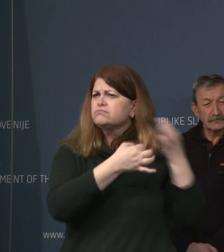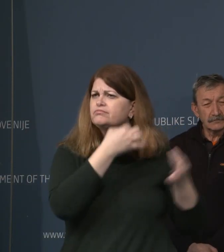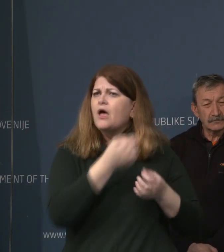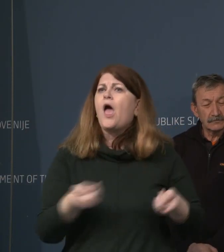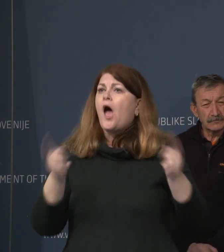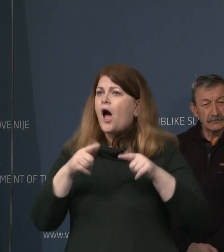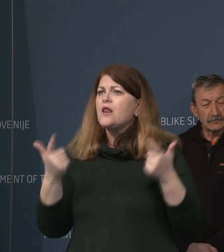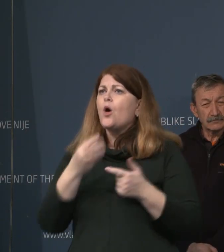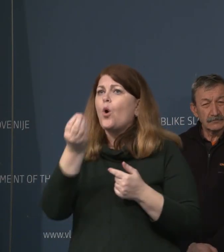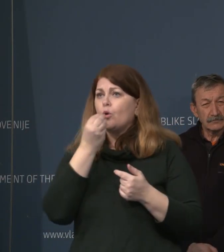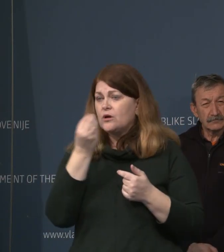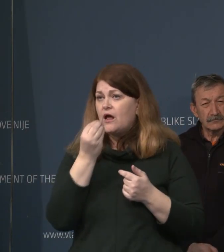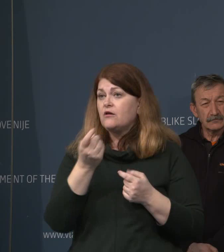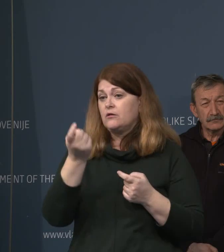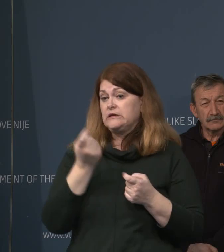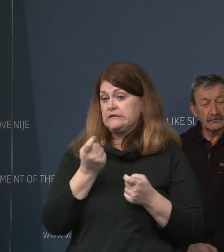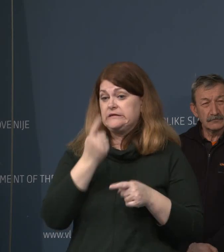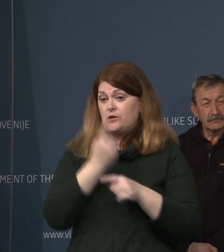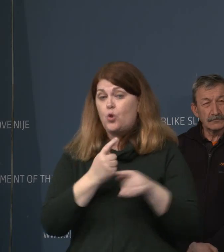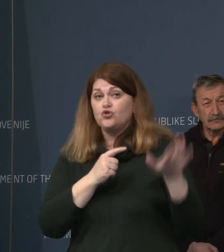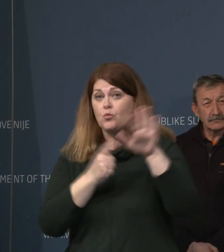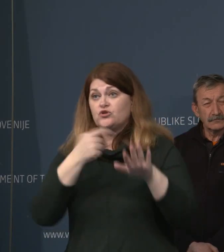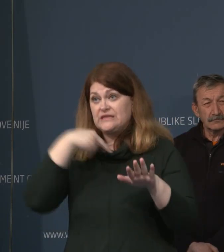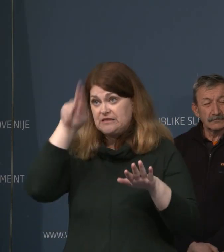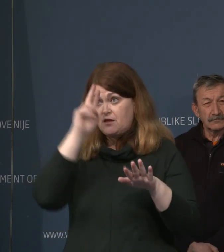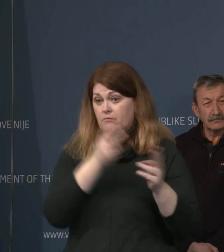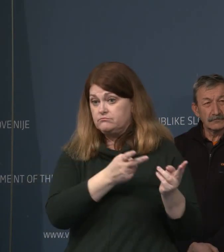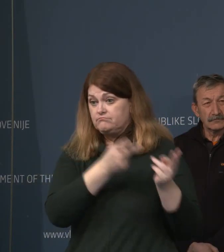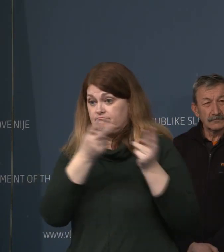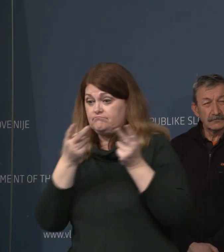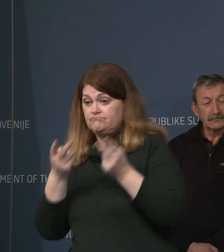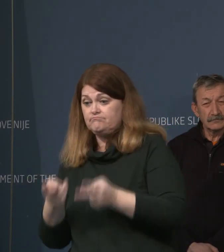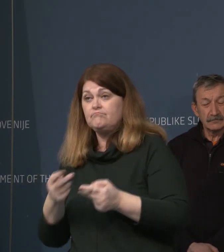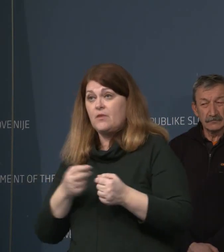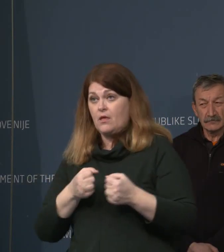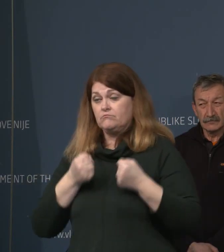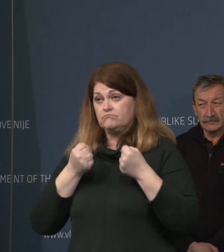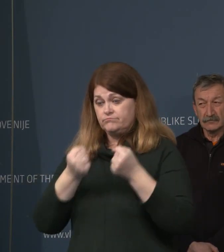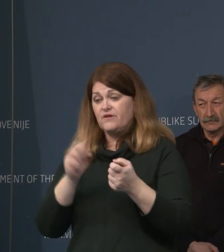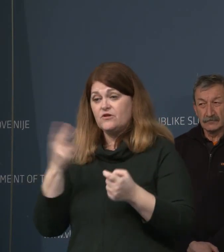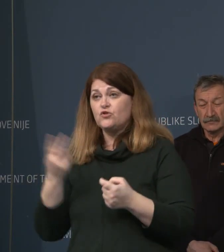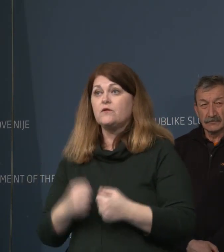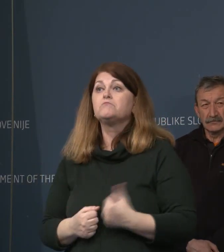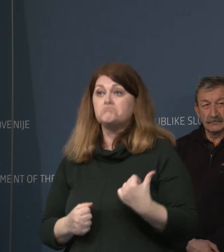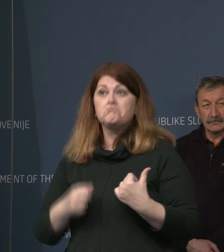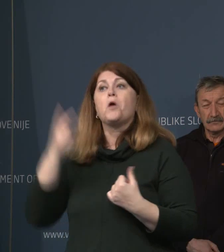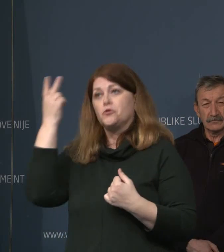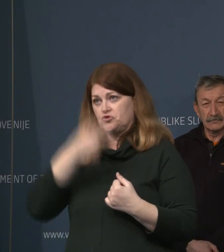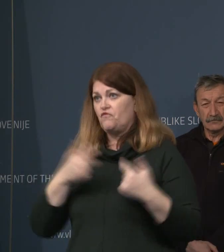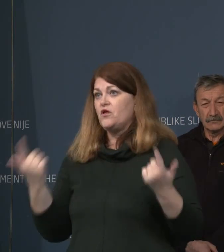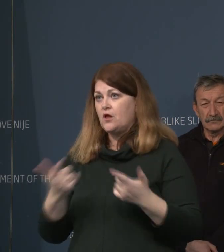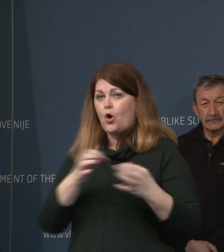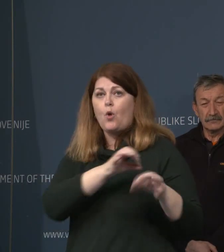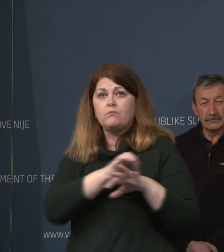je lahko živila v bistvu iz določenega območja iz Italije pač pridejo v Slovenijo. Seveda se jih lahko pripelje, saj